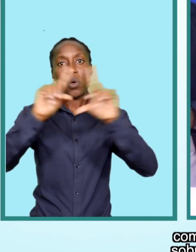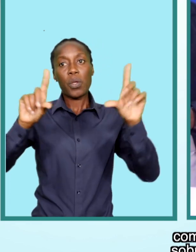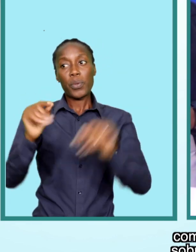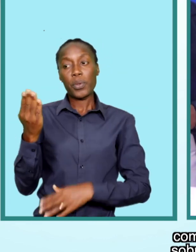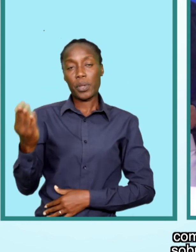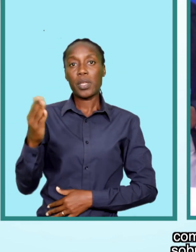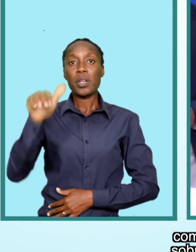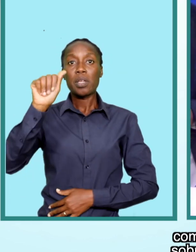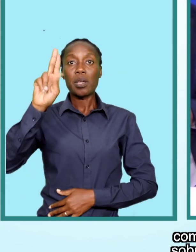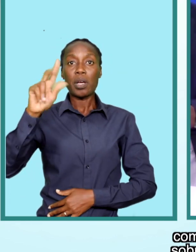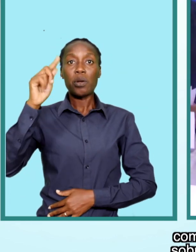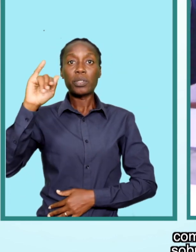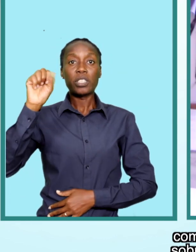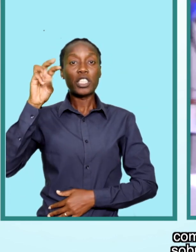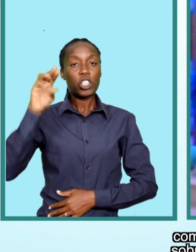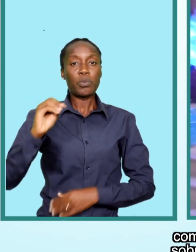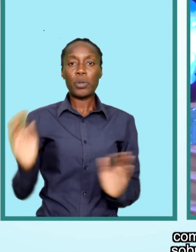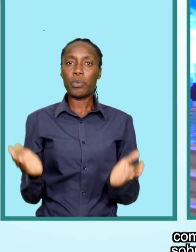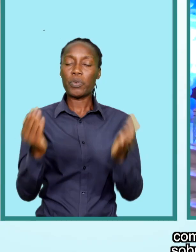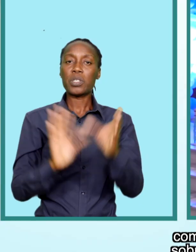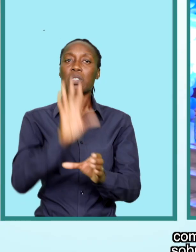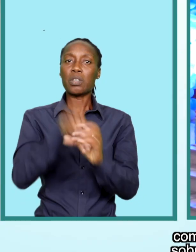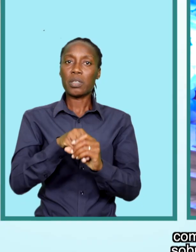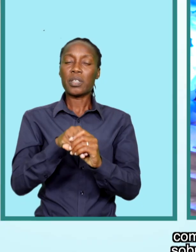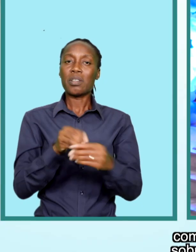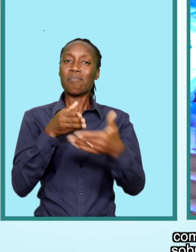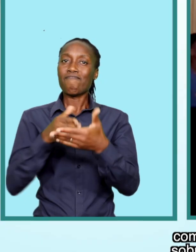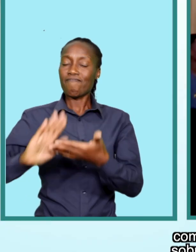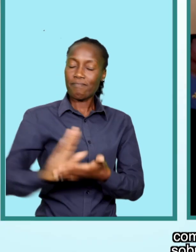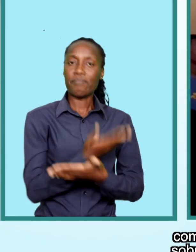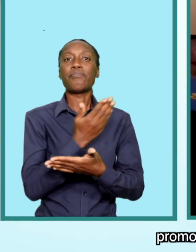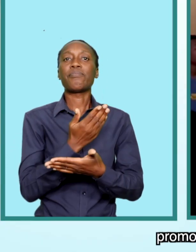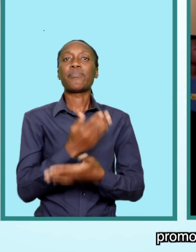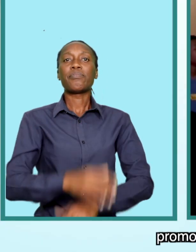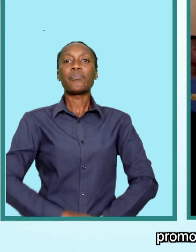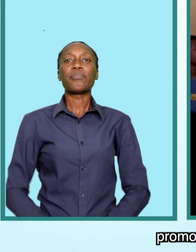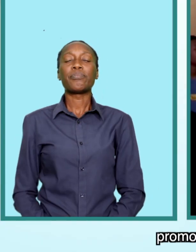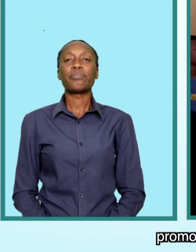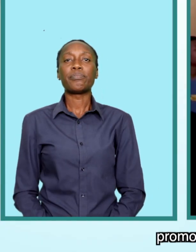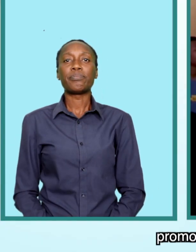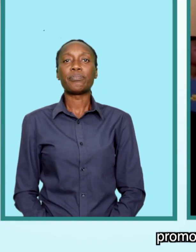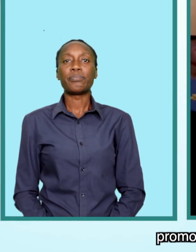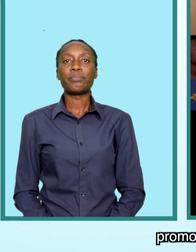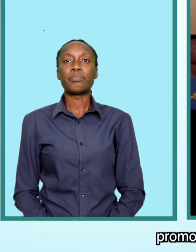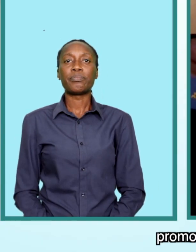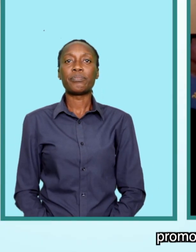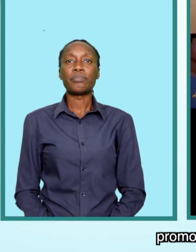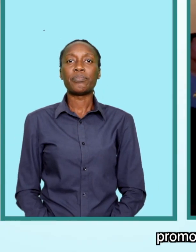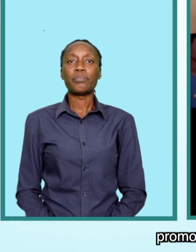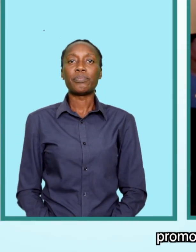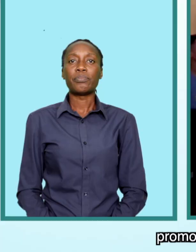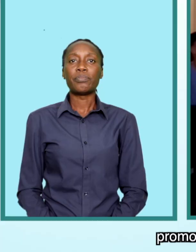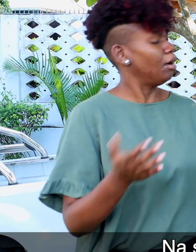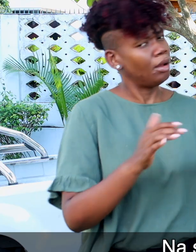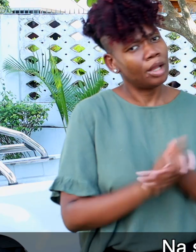com o objetivo de sensibilizar a sociedade sobre o transtorno do espectro do autismo, promover a inclusão e combater